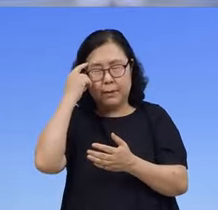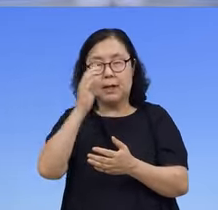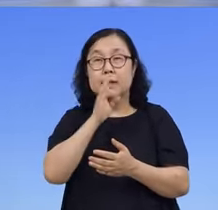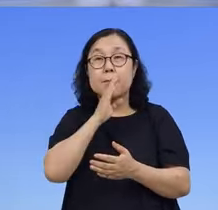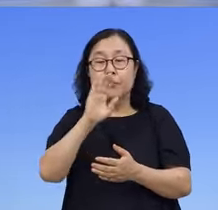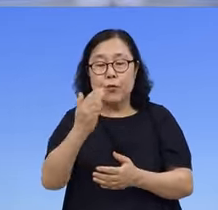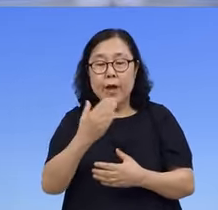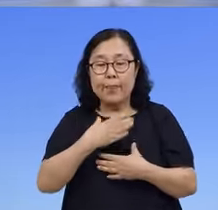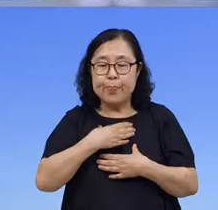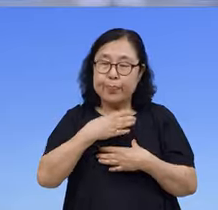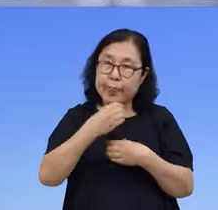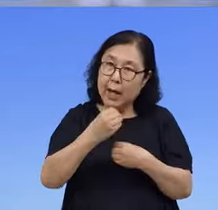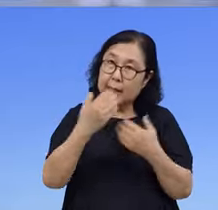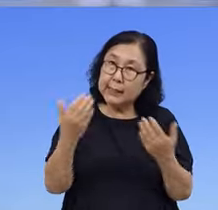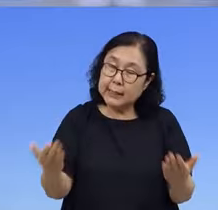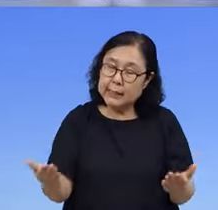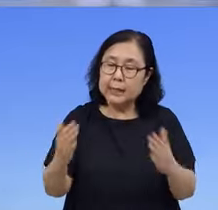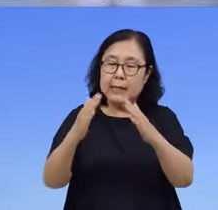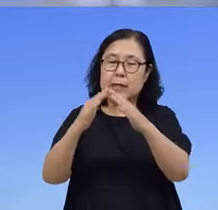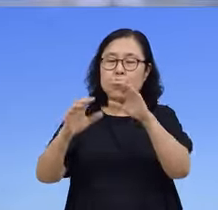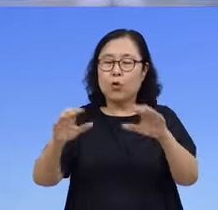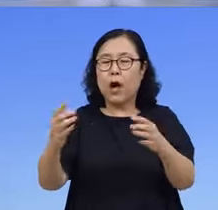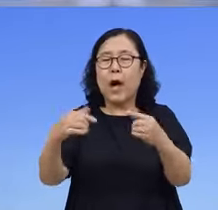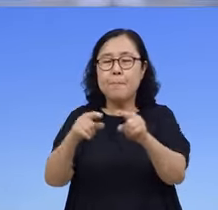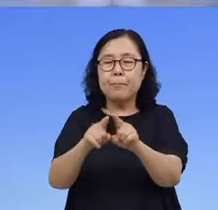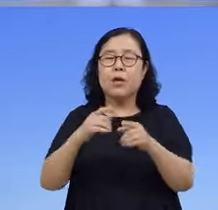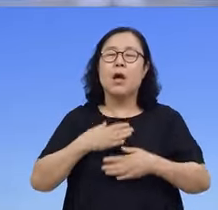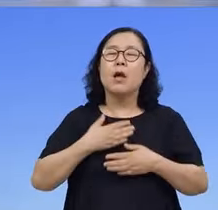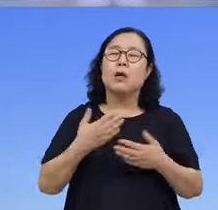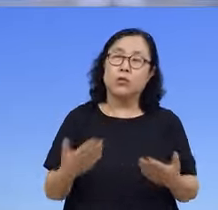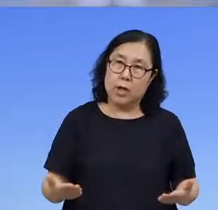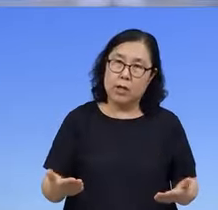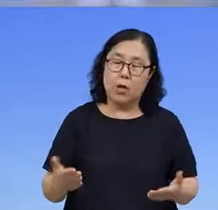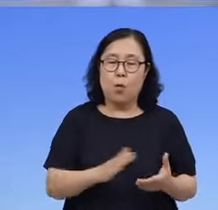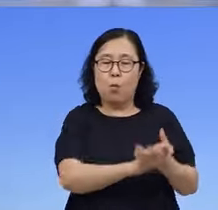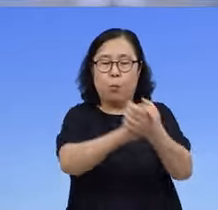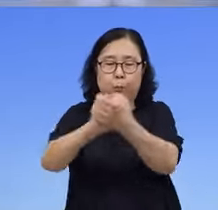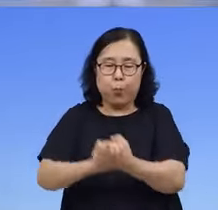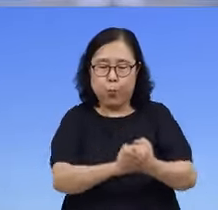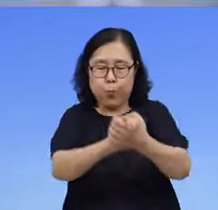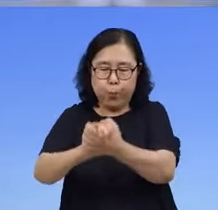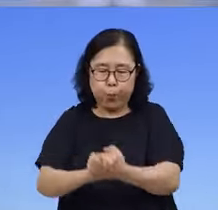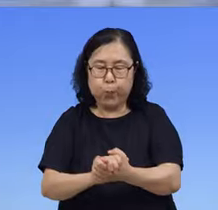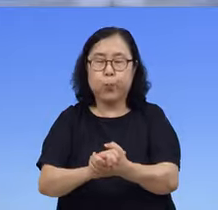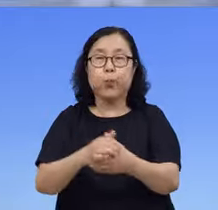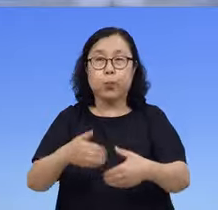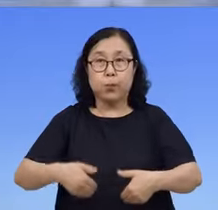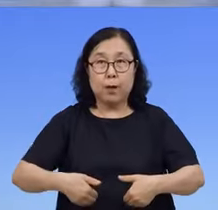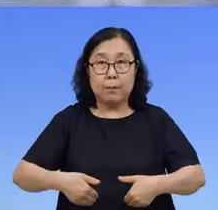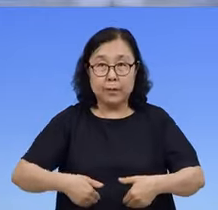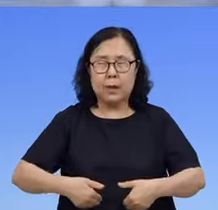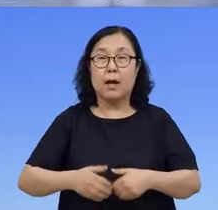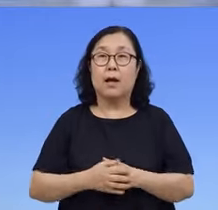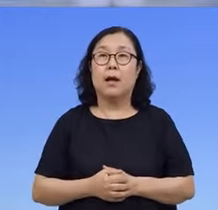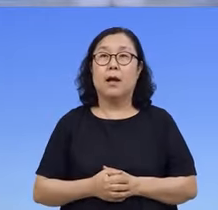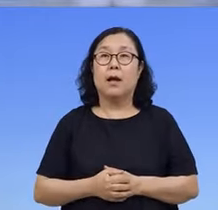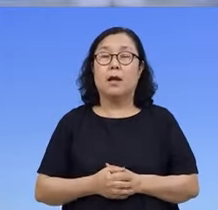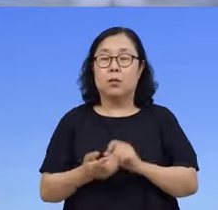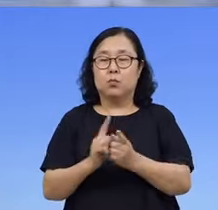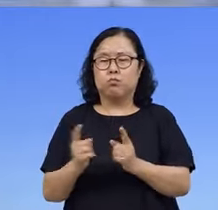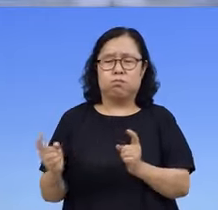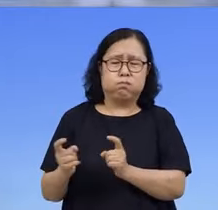참된 안식은요, 이웃과 함께 쉬는 거예요. 이웃과 함께 화평하는 겁니다. 여러분 다